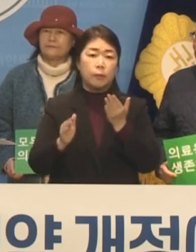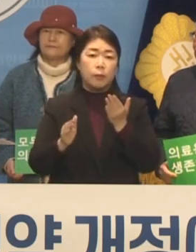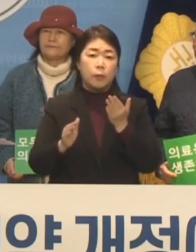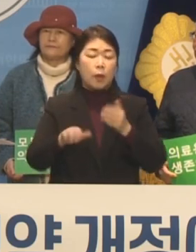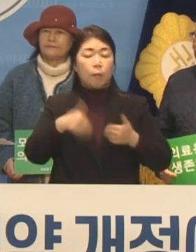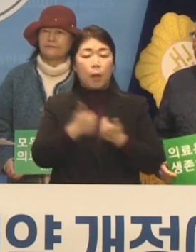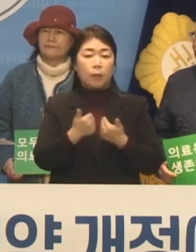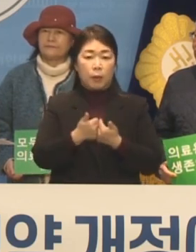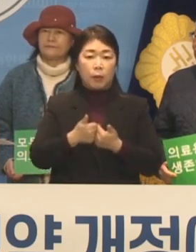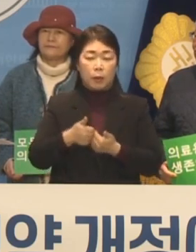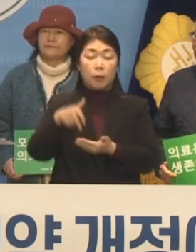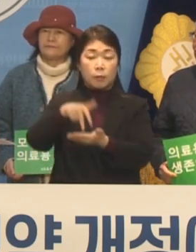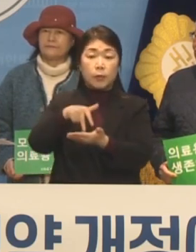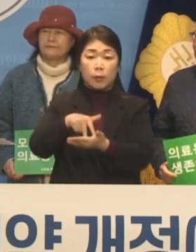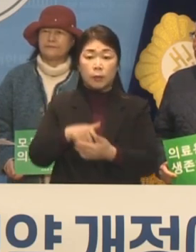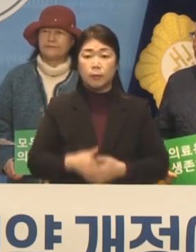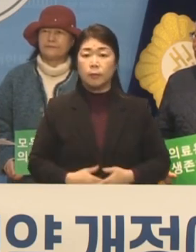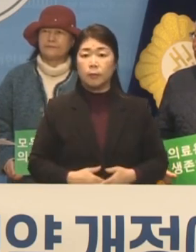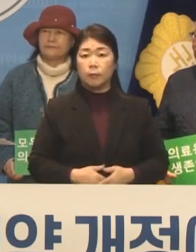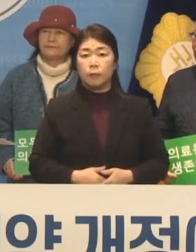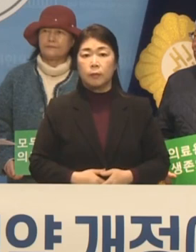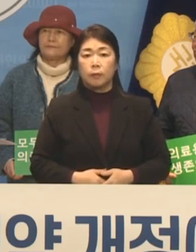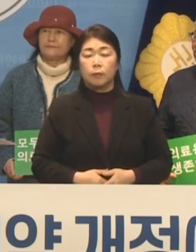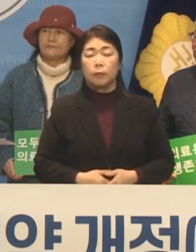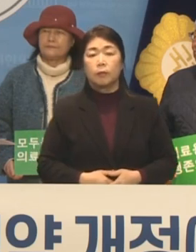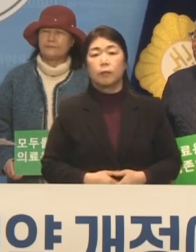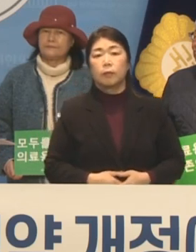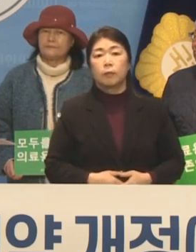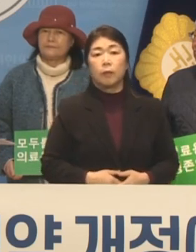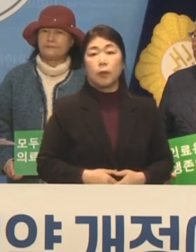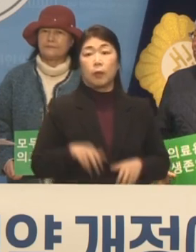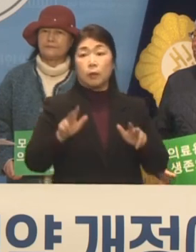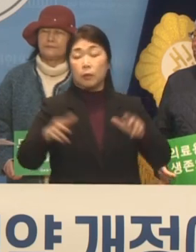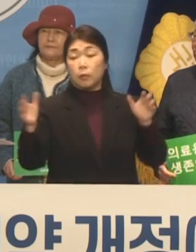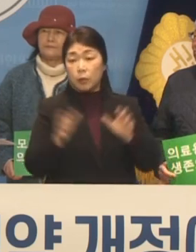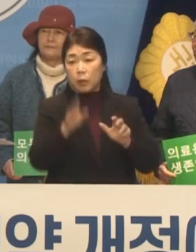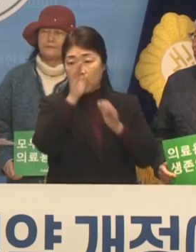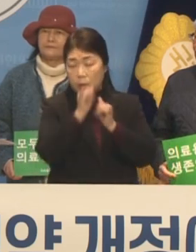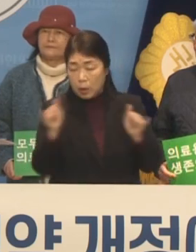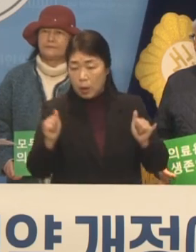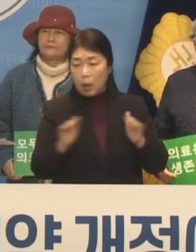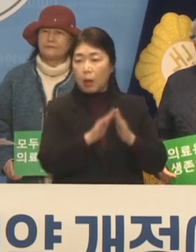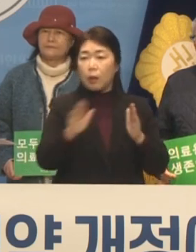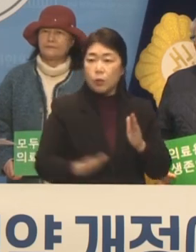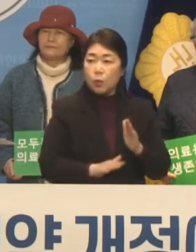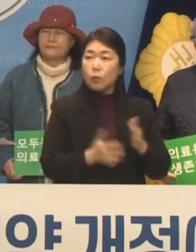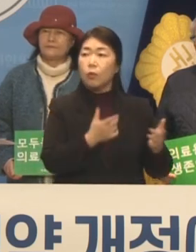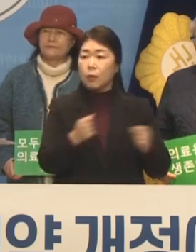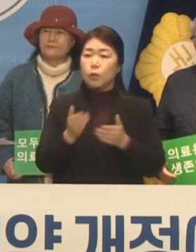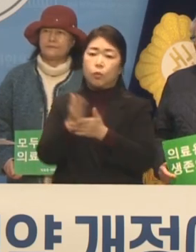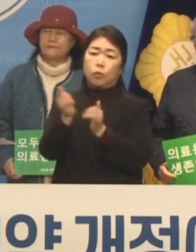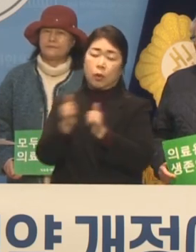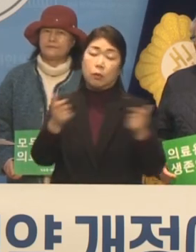반하는 위헌적인 행위입니다. 여기 모인 환자 가족 그리고